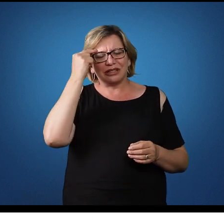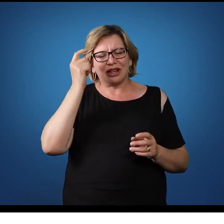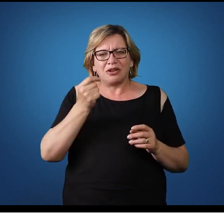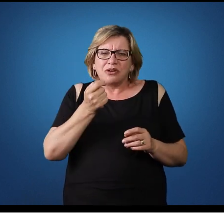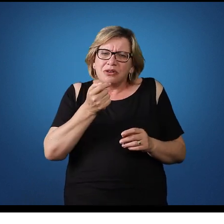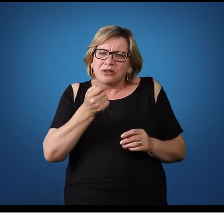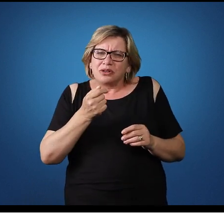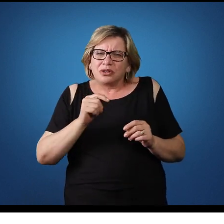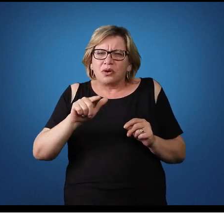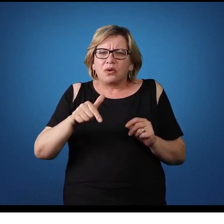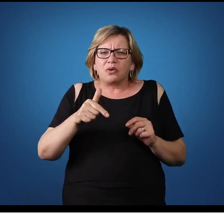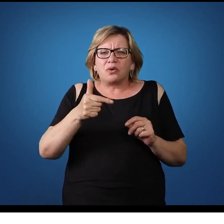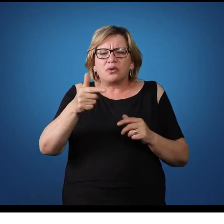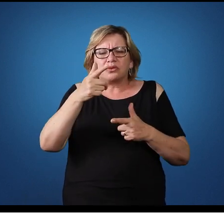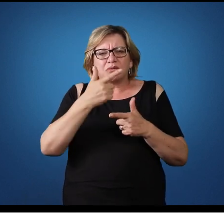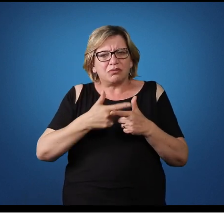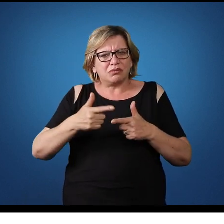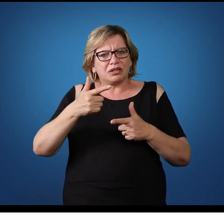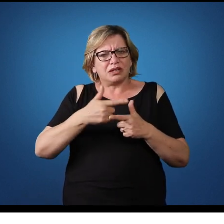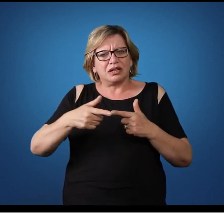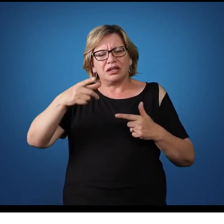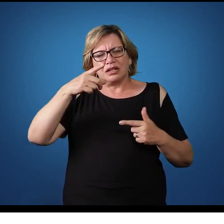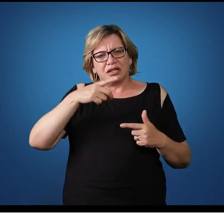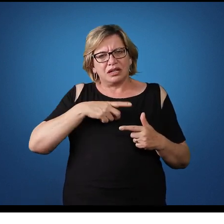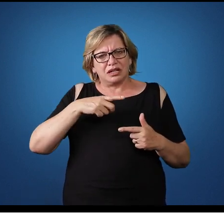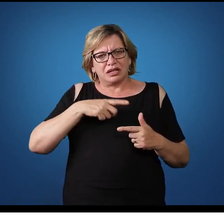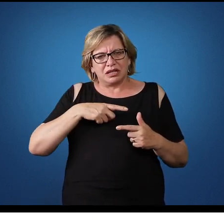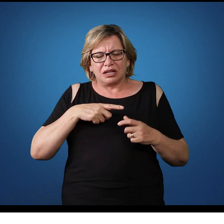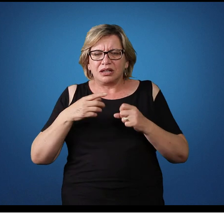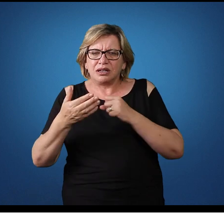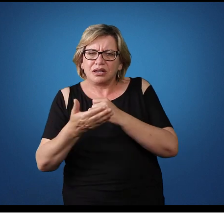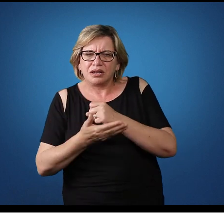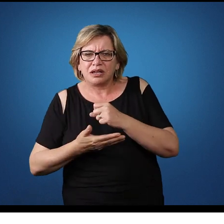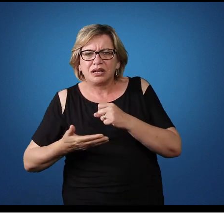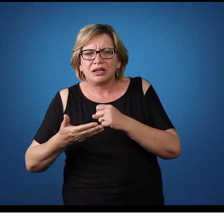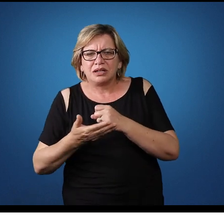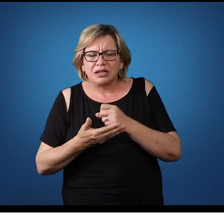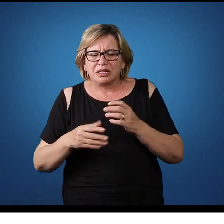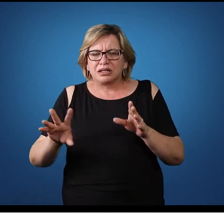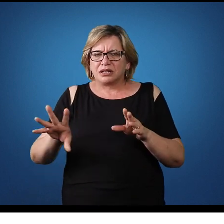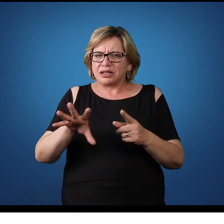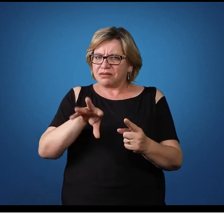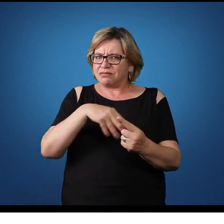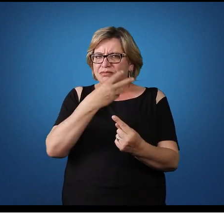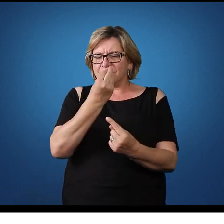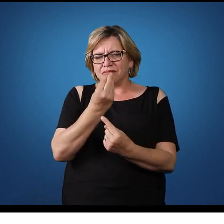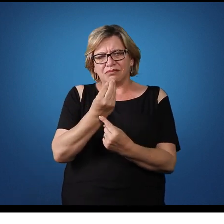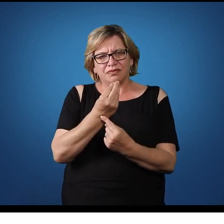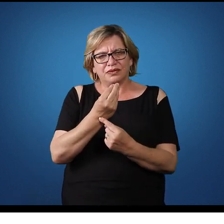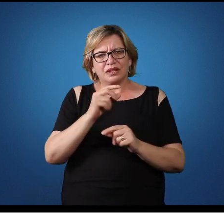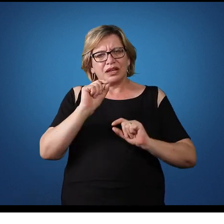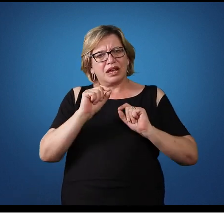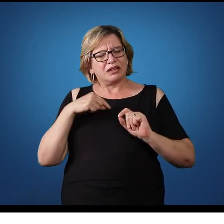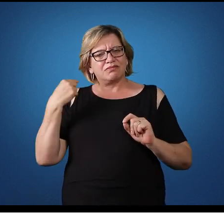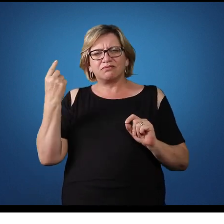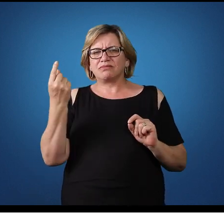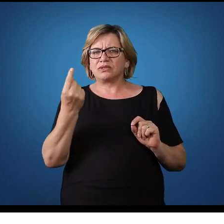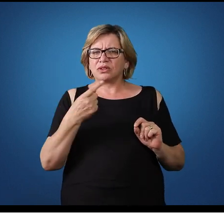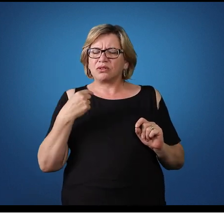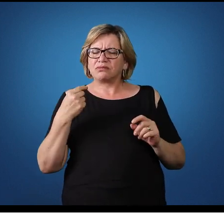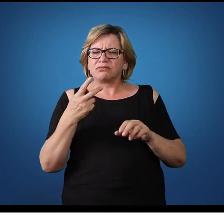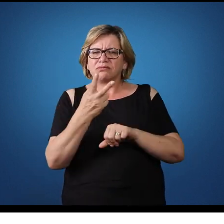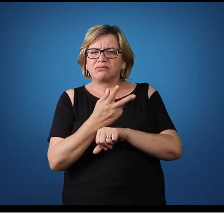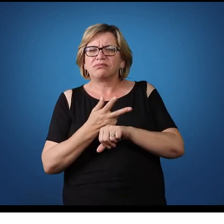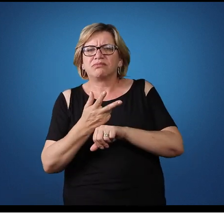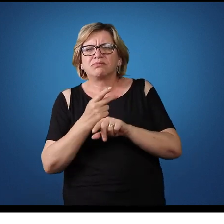pouco, um outro problema que a gente tem com definições essencialistas da obra de arte é que, quando a gente